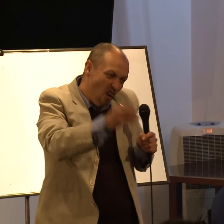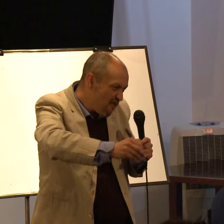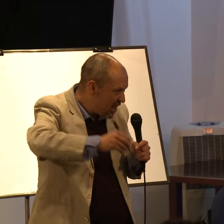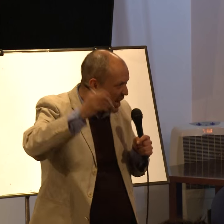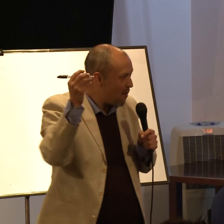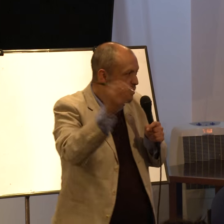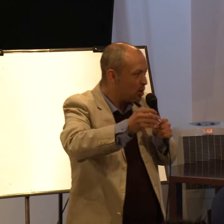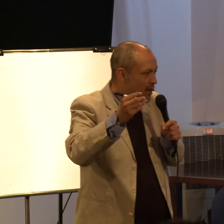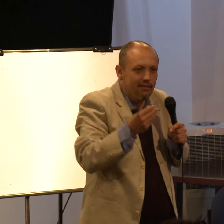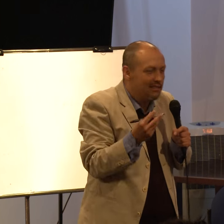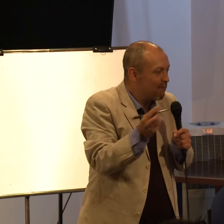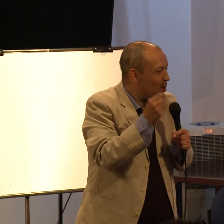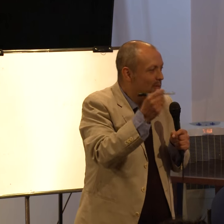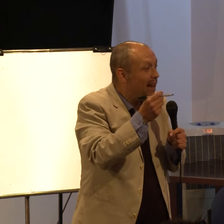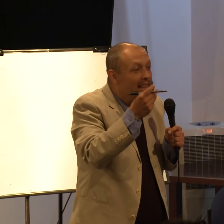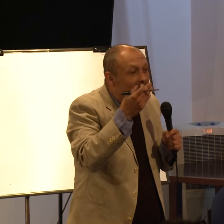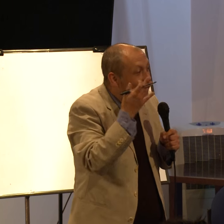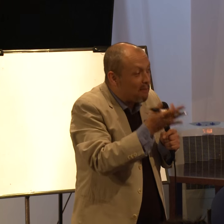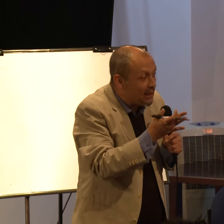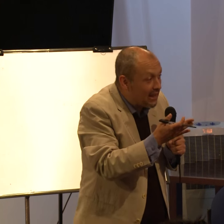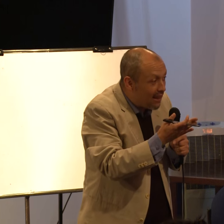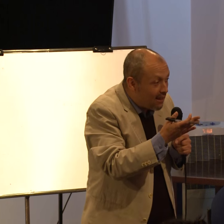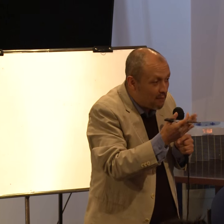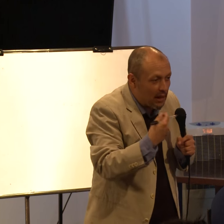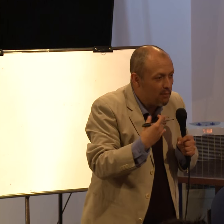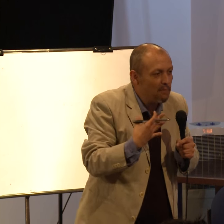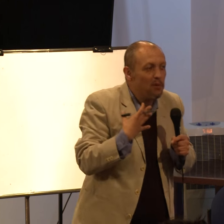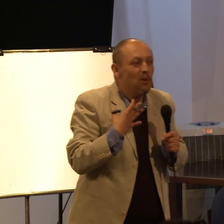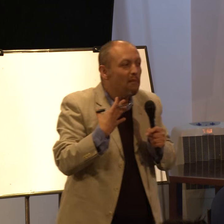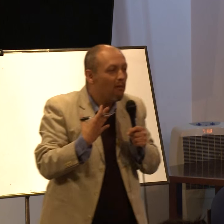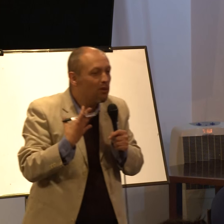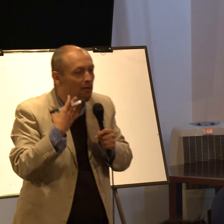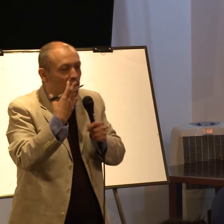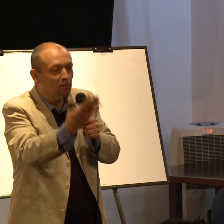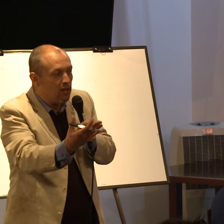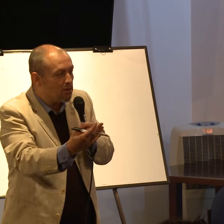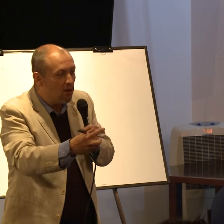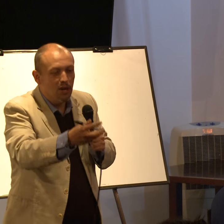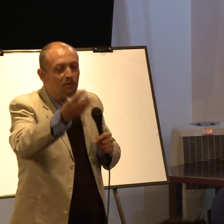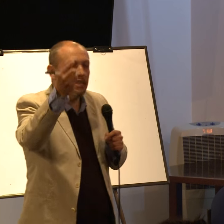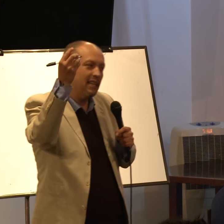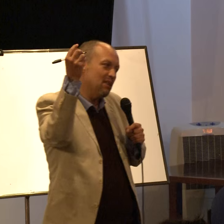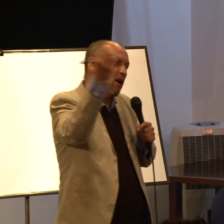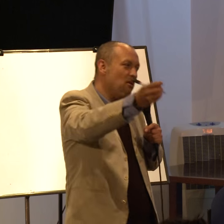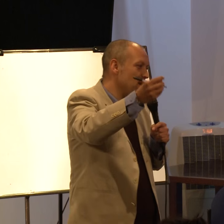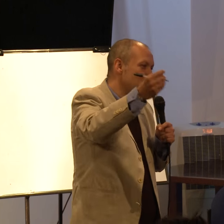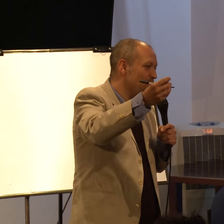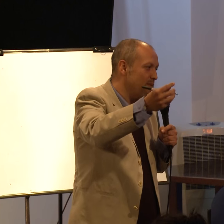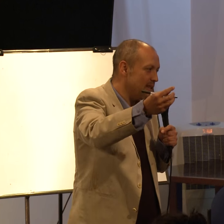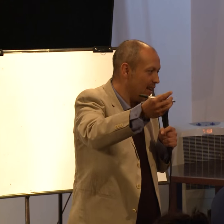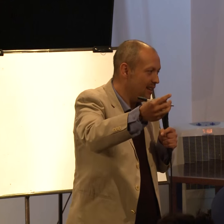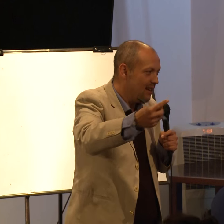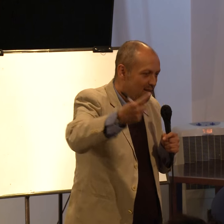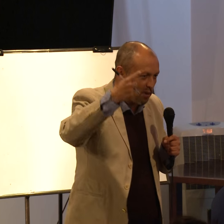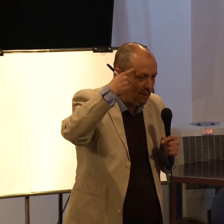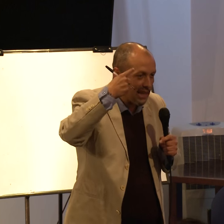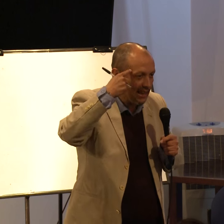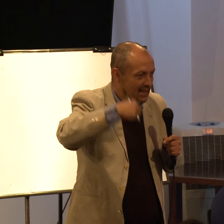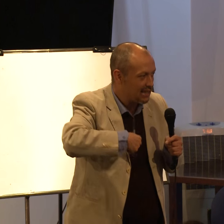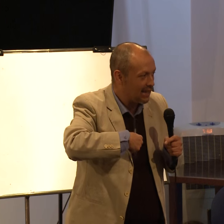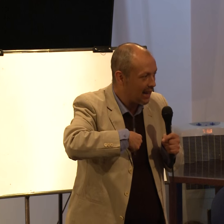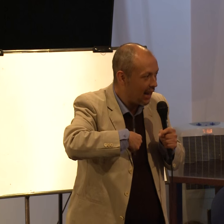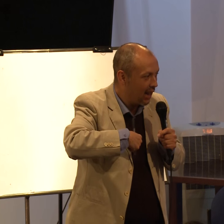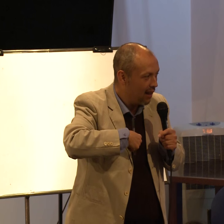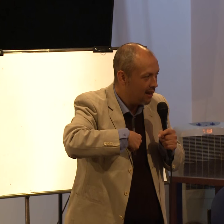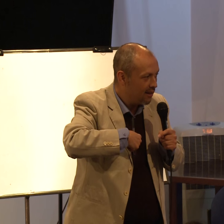no, que coja bien el lápiz, porque es que no, el problema de la pintada, para mí el problema cuando me enfrento a un lienzo, no es si voy a coger bien o no el pincel. El problema está